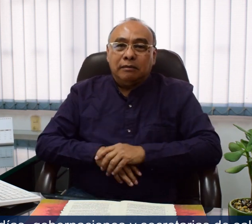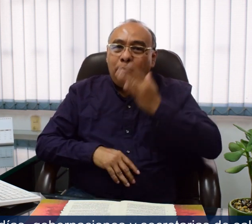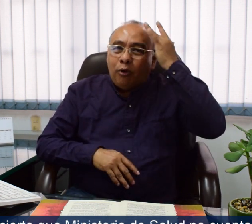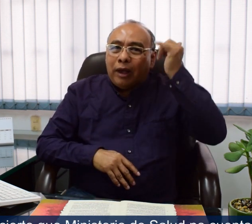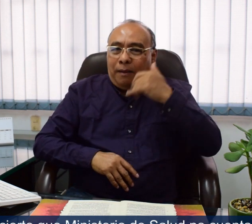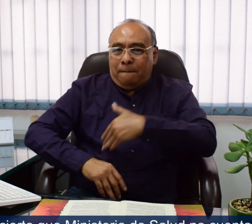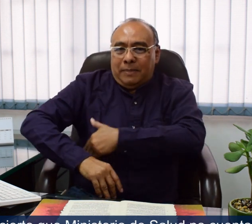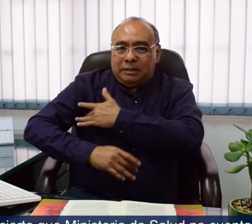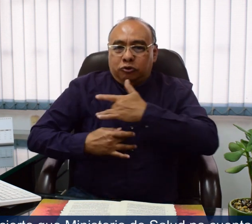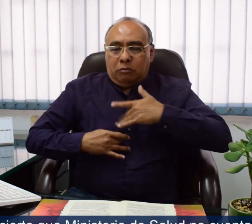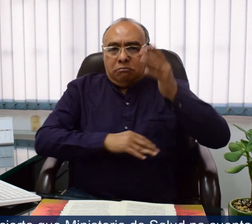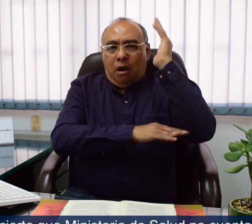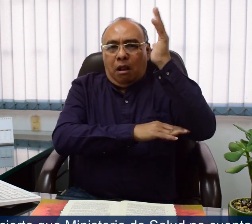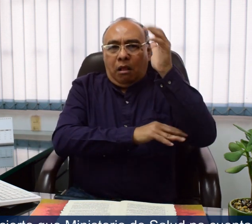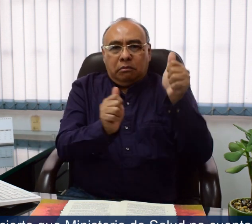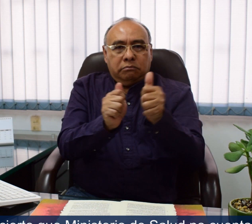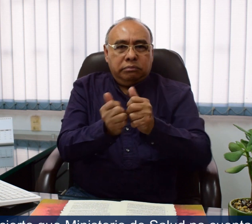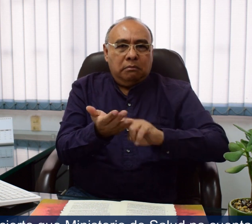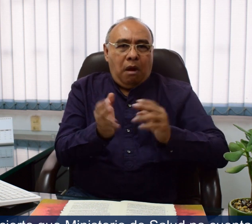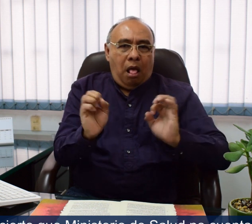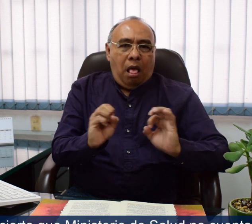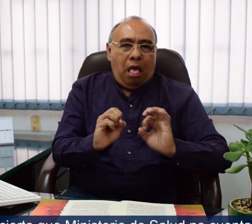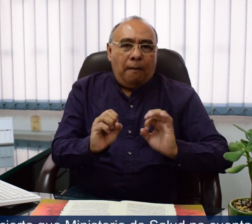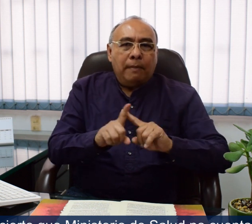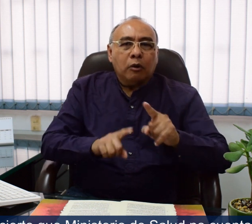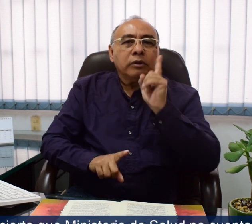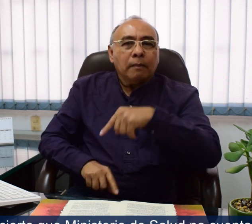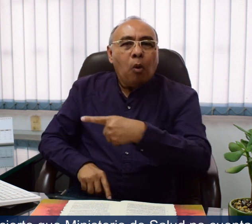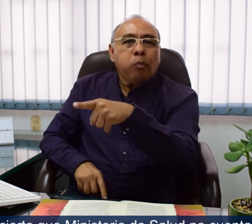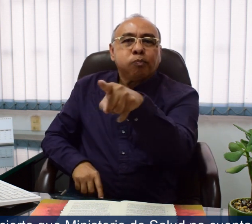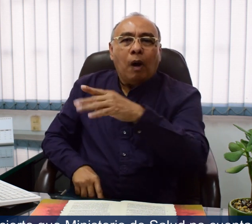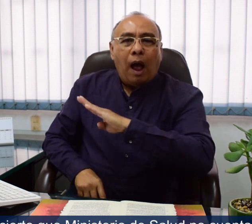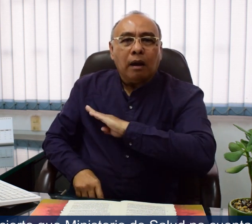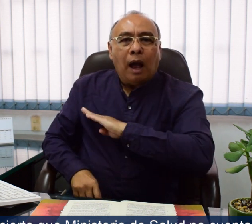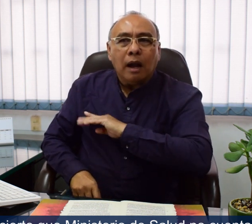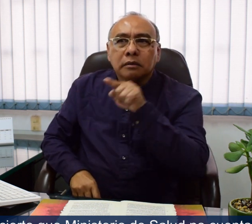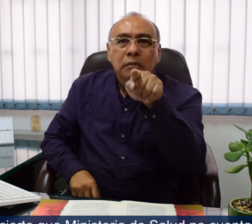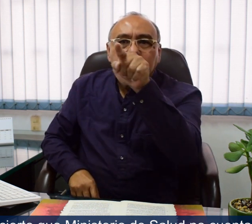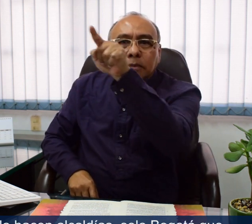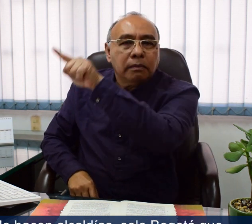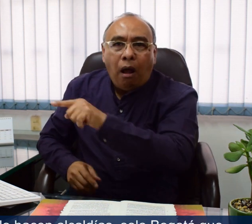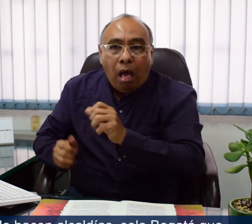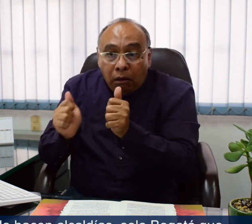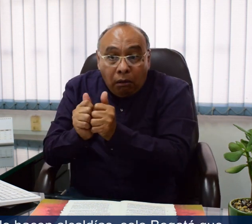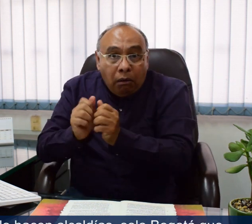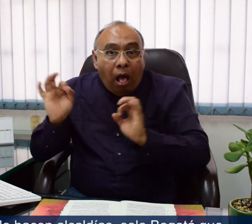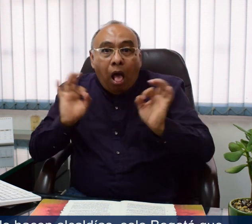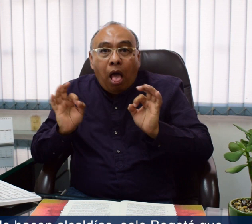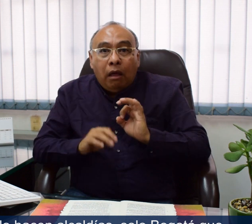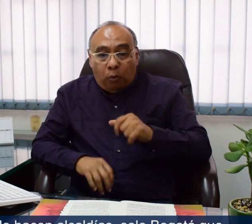exigir. Porque si bien es cierto que el Ministerio de Salud no cuenta con servicio de interpretación para su información, tampoco lo hacen las